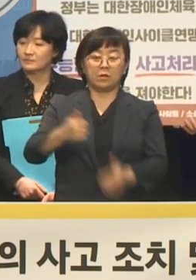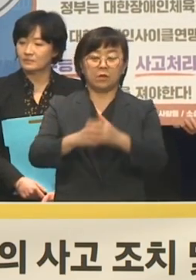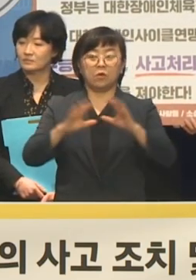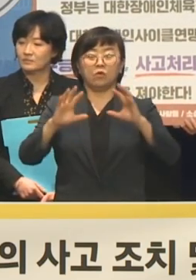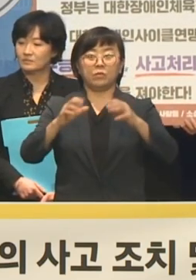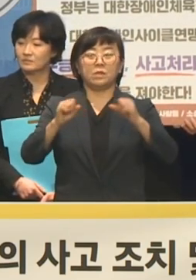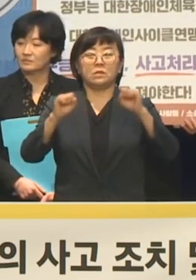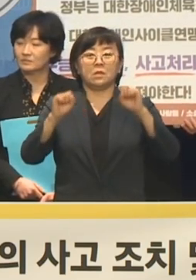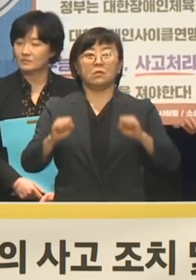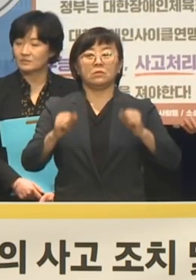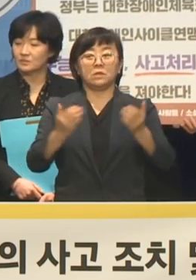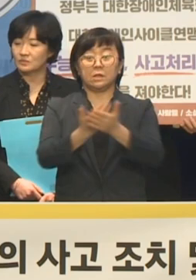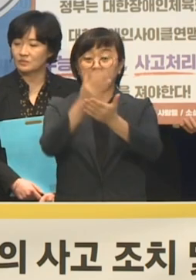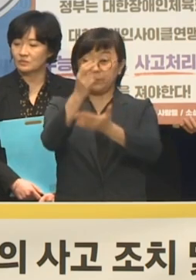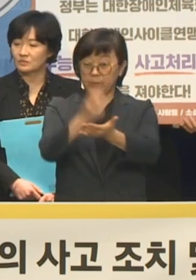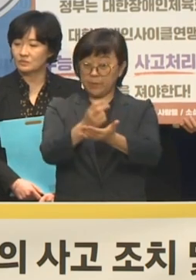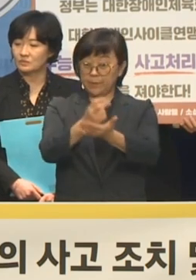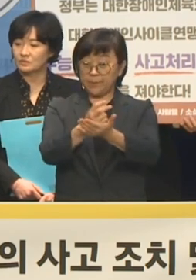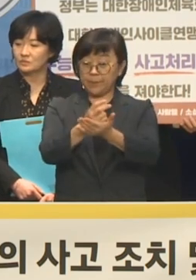국민체육진흥법의